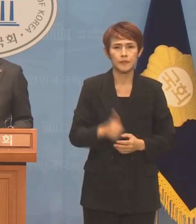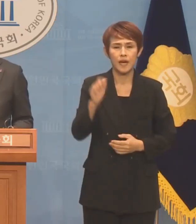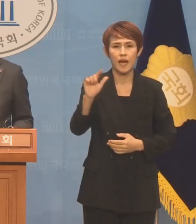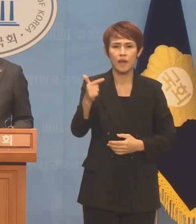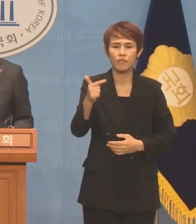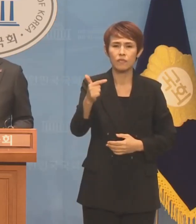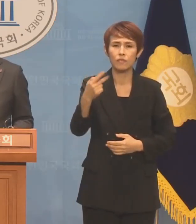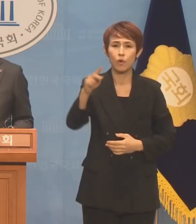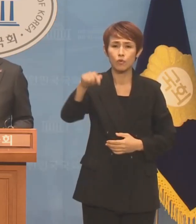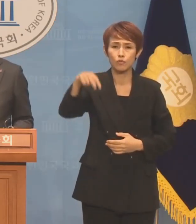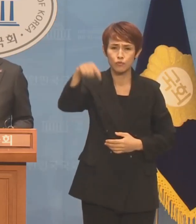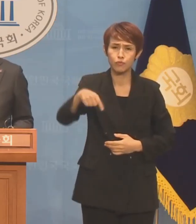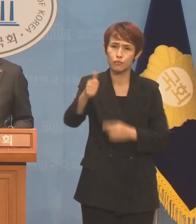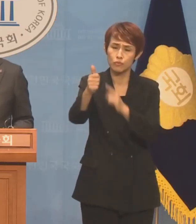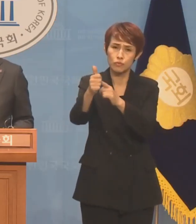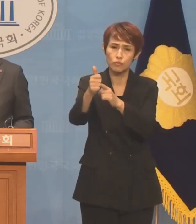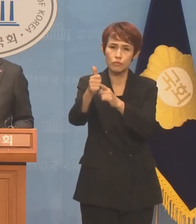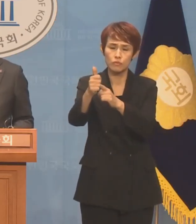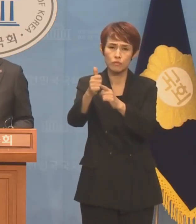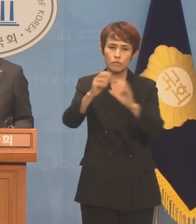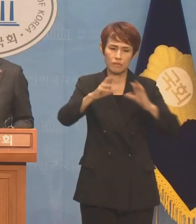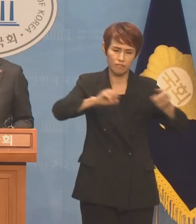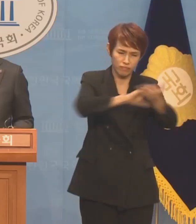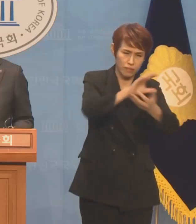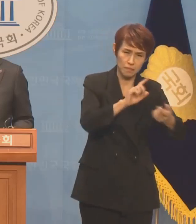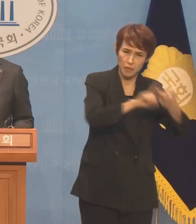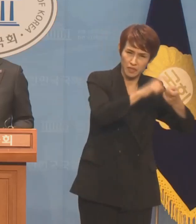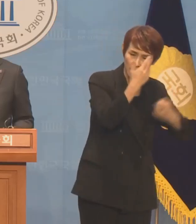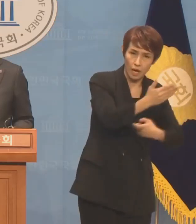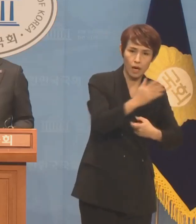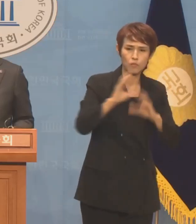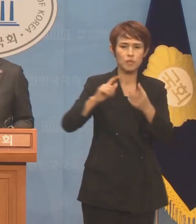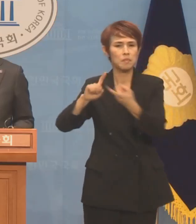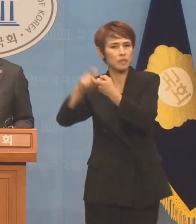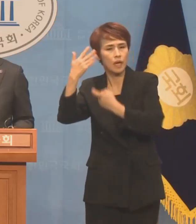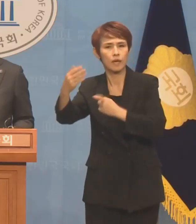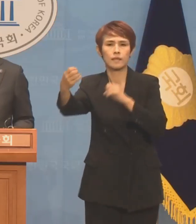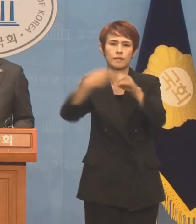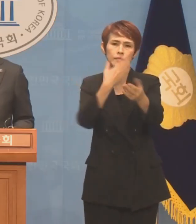한독수 대행은 내란의 편인지 국민의 편인지 답하십시오.